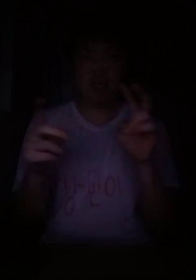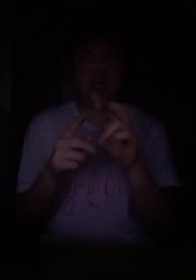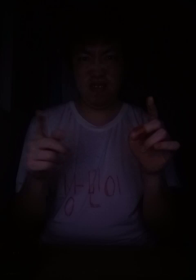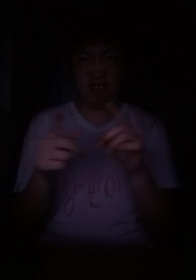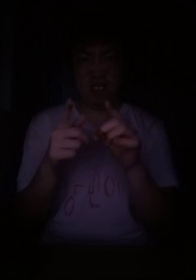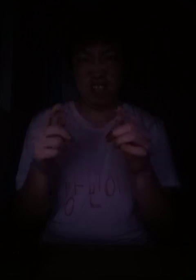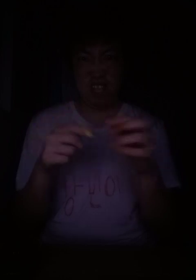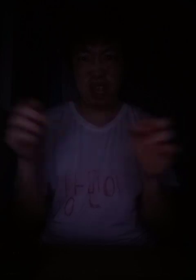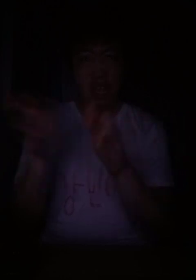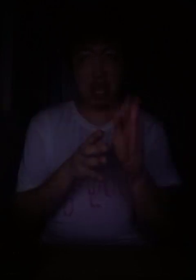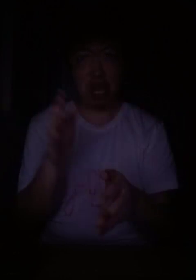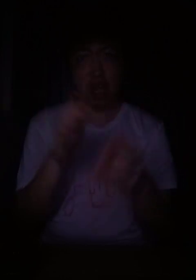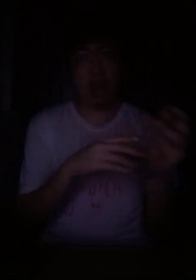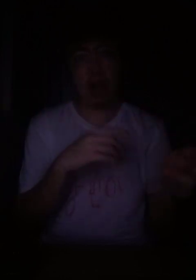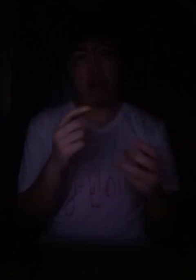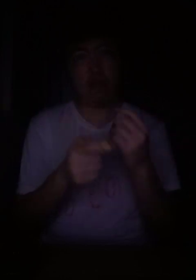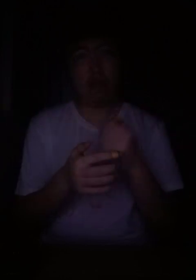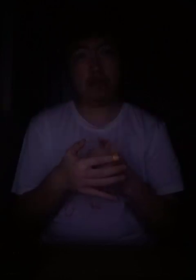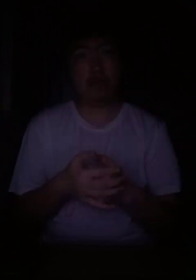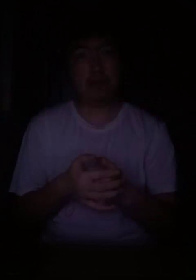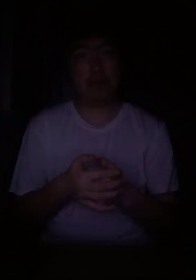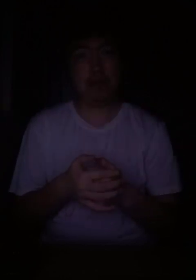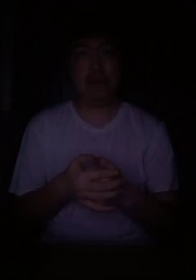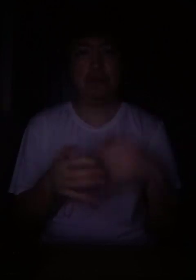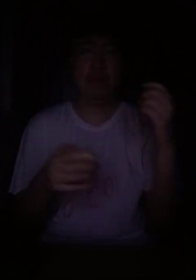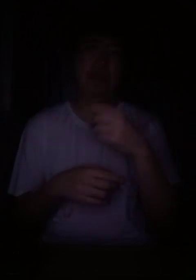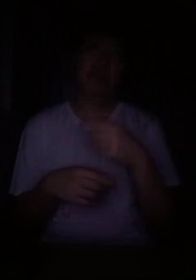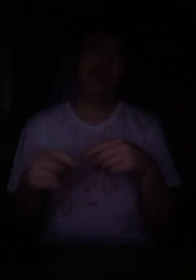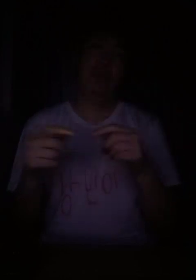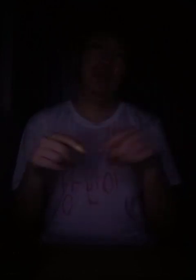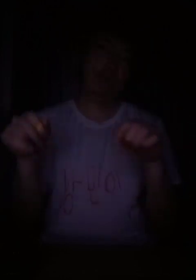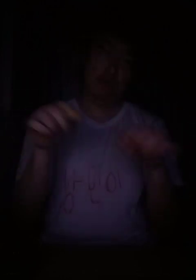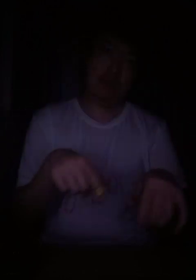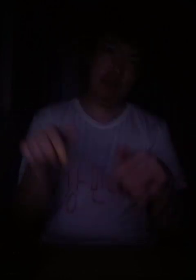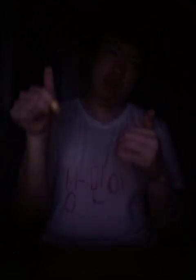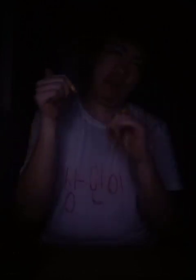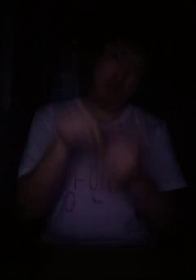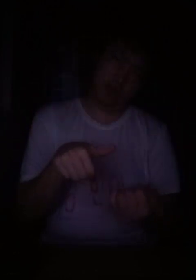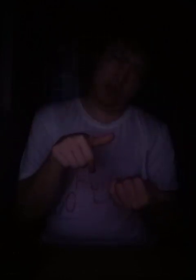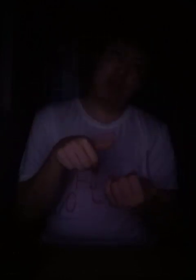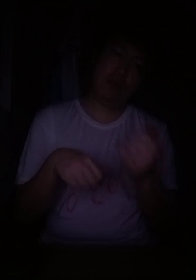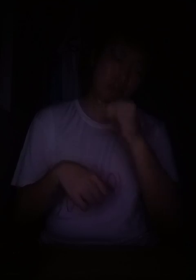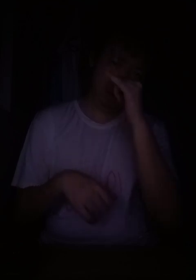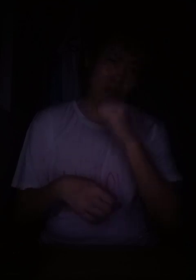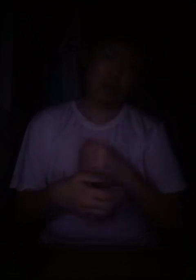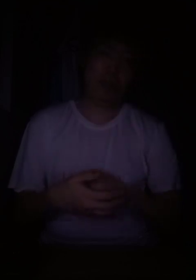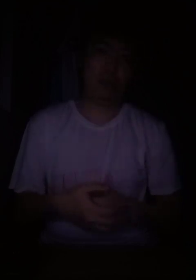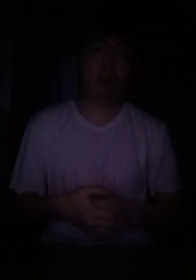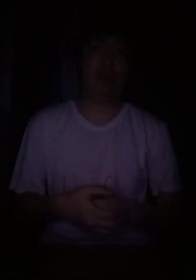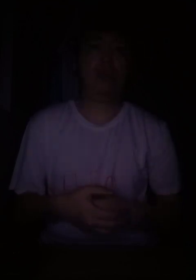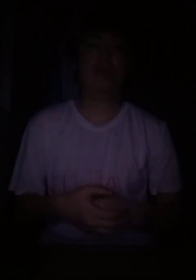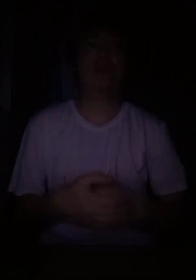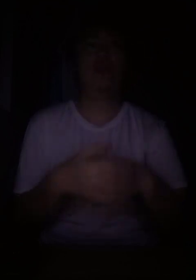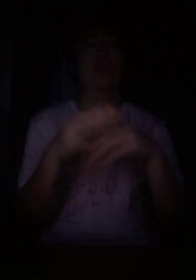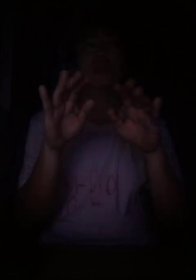투견꾼들이 도망가면서 그 낭떠러지에 떨어져서 죽은 경우도 있었거든요. 사망한 네, 경우도 네, 있었거든요. 네. 그래서